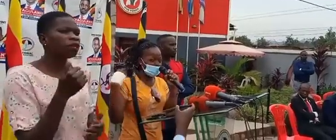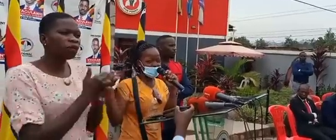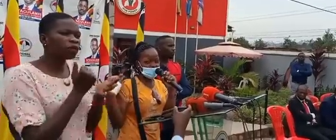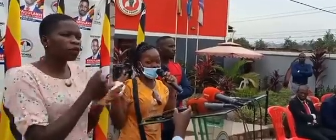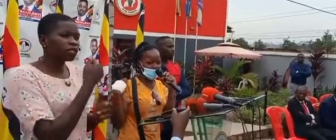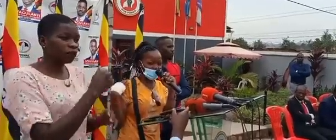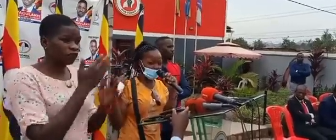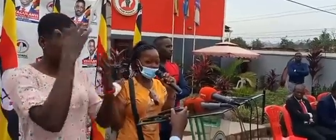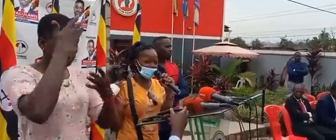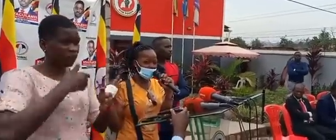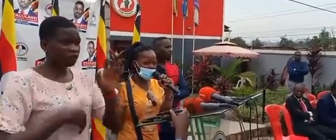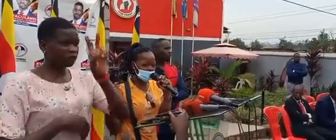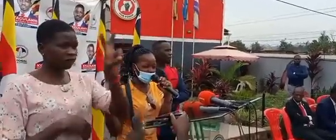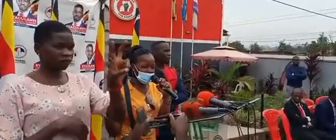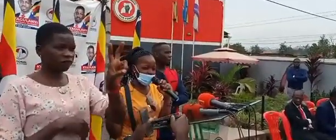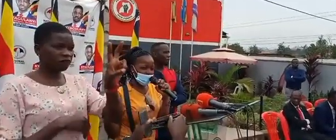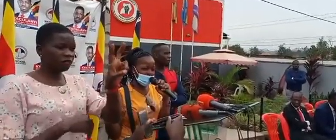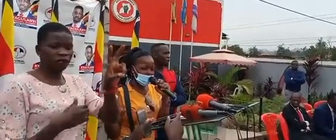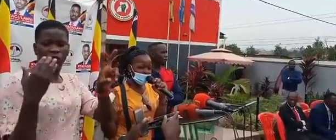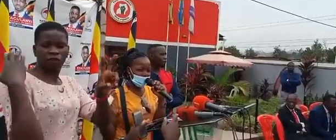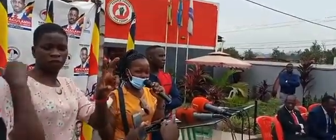maaso kati oli yajja